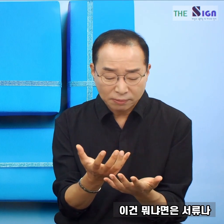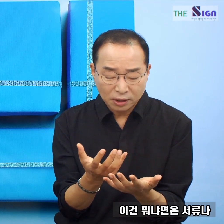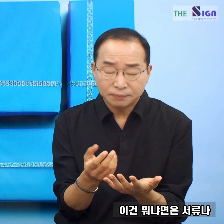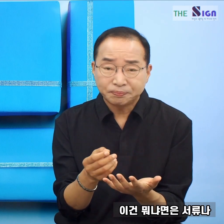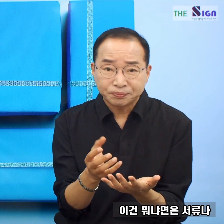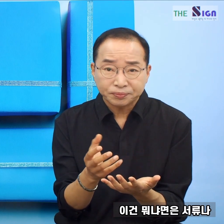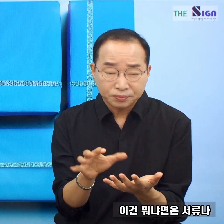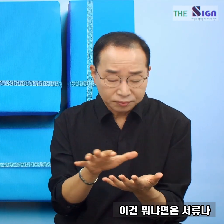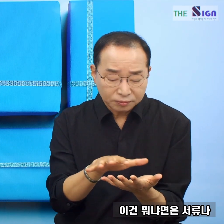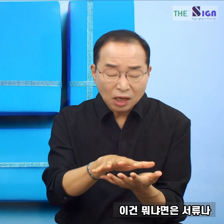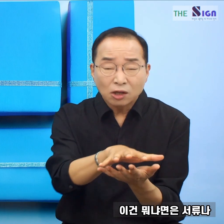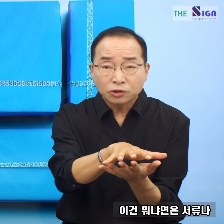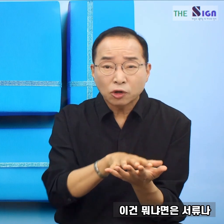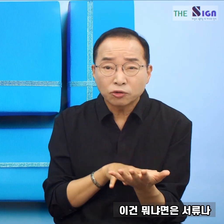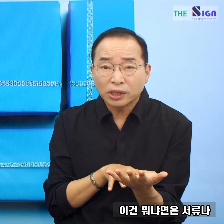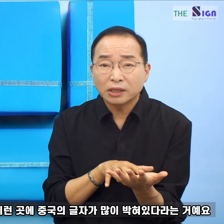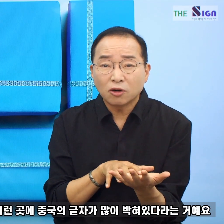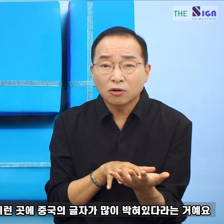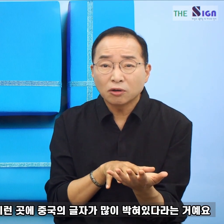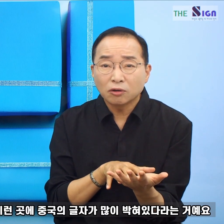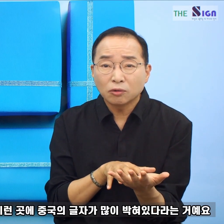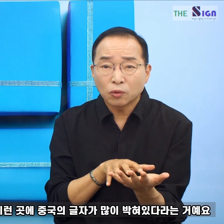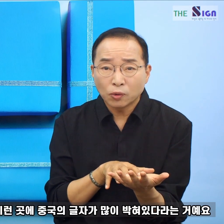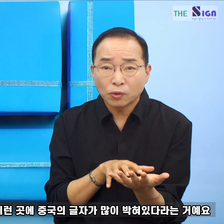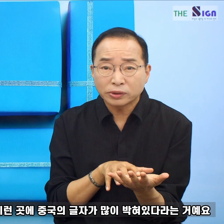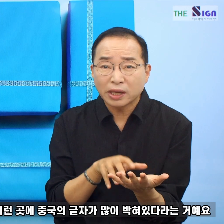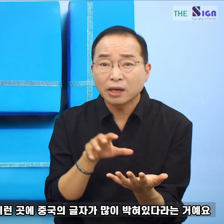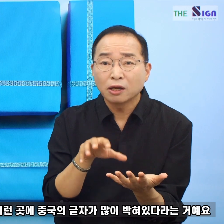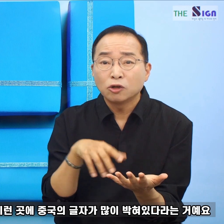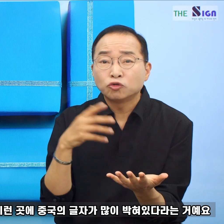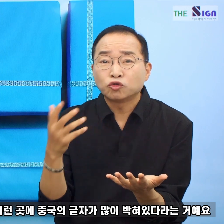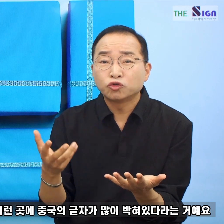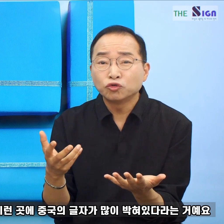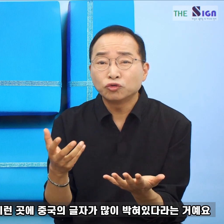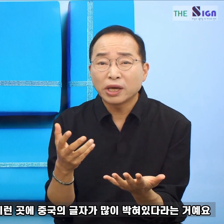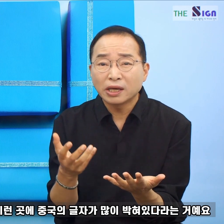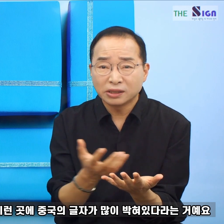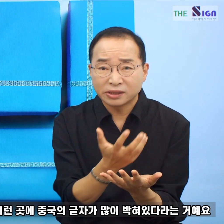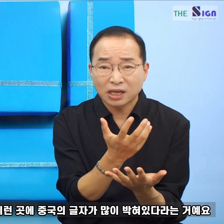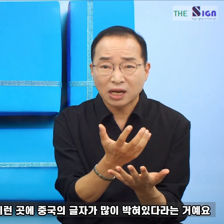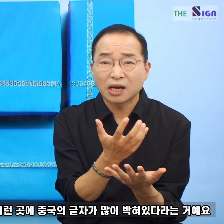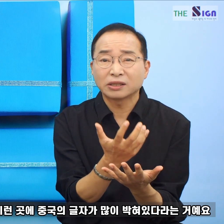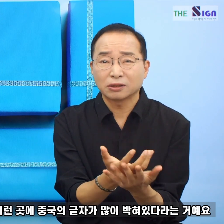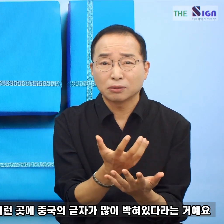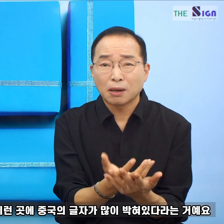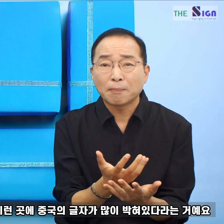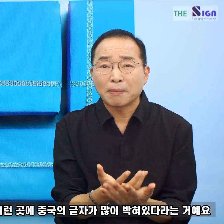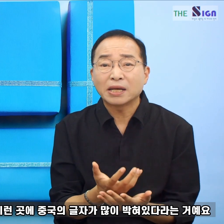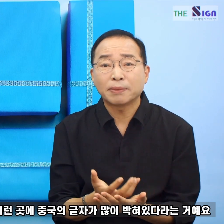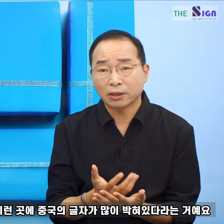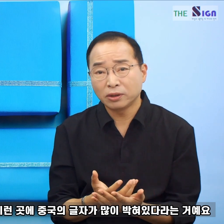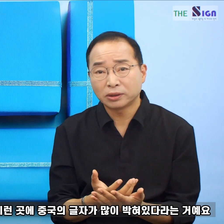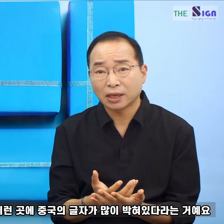뭐냐면은 서류나 이런 곳에 중국의 글자가 많이 박혀 있다라는